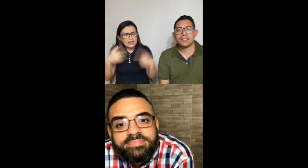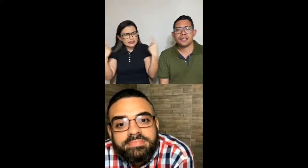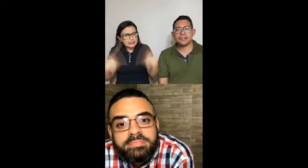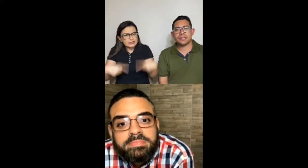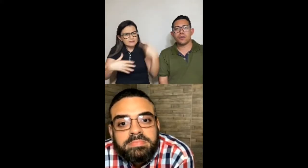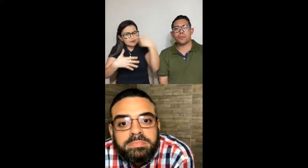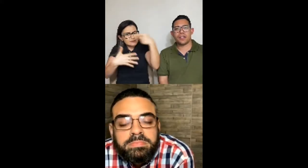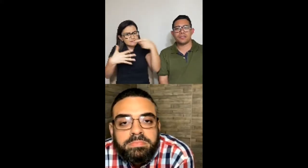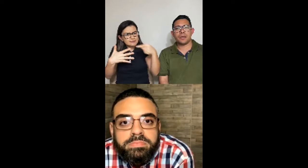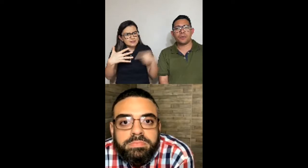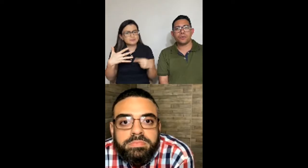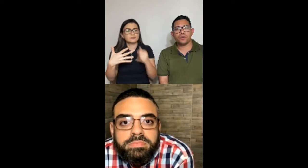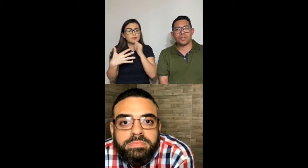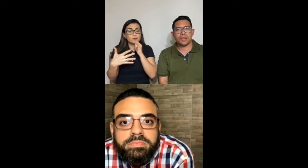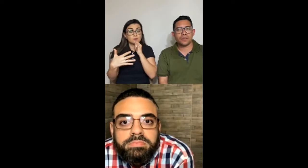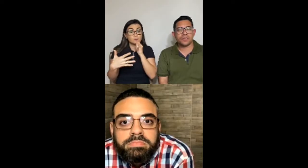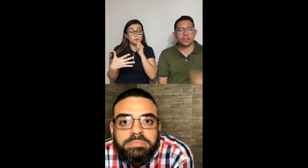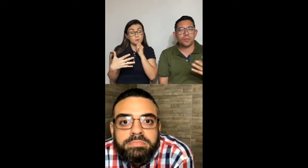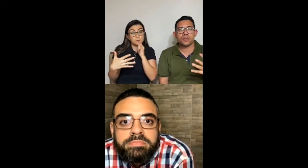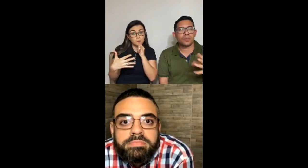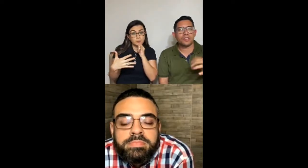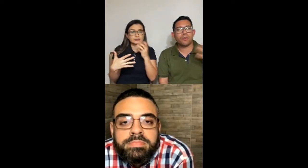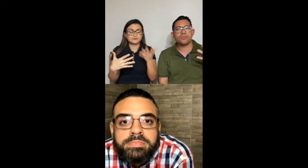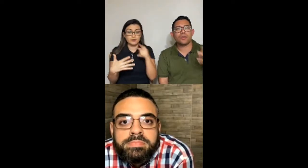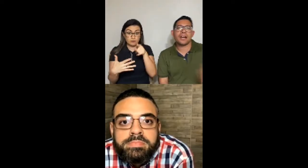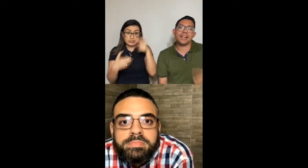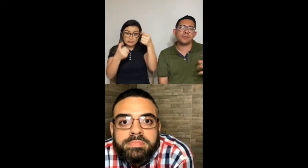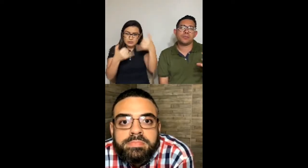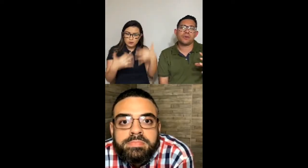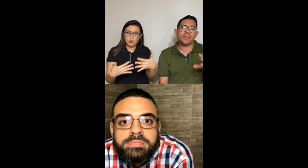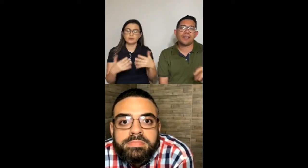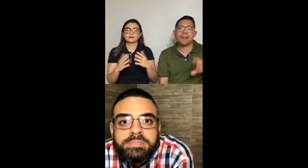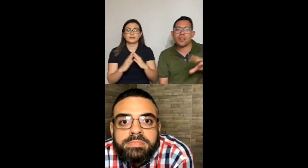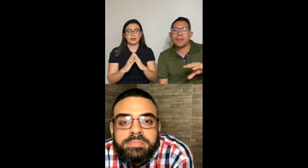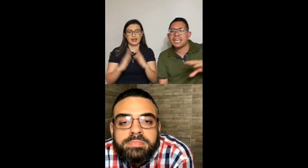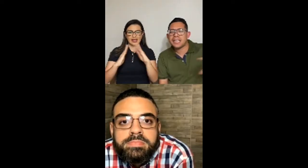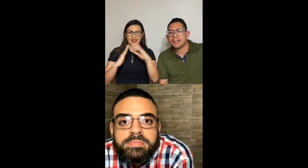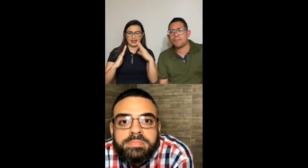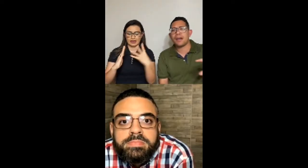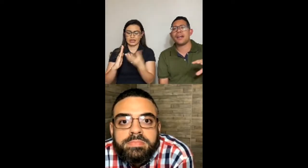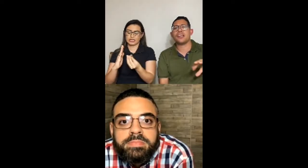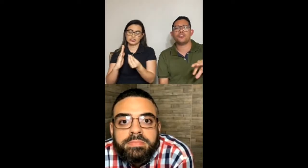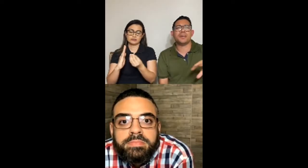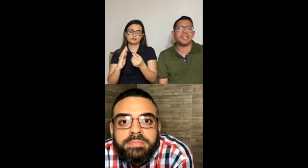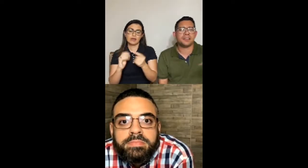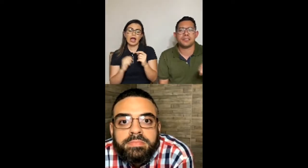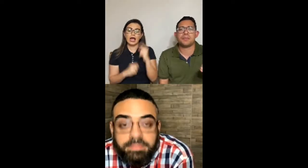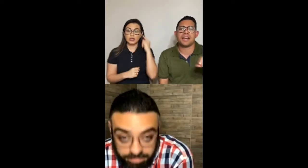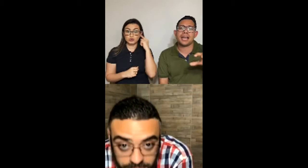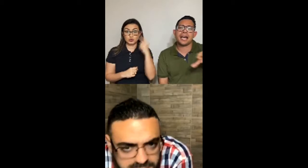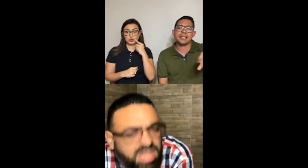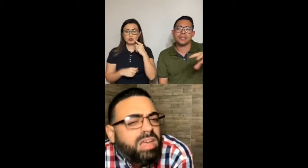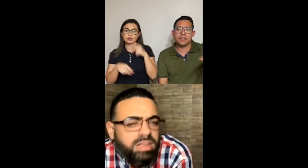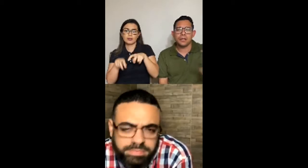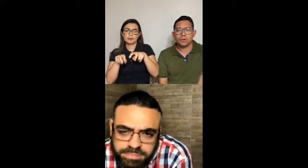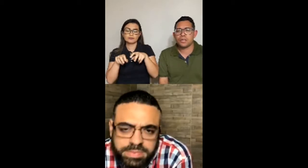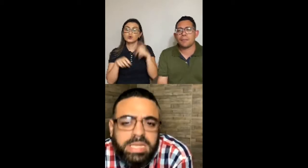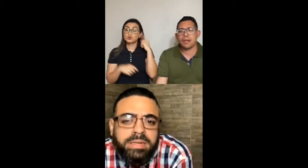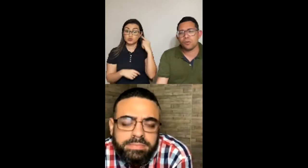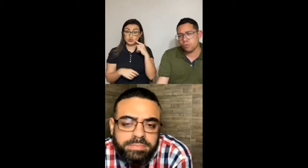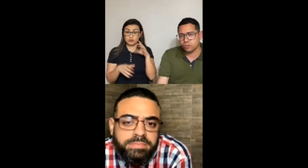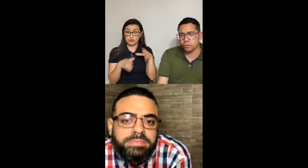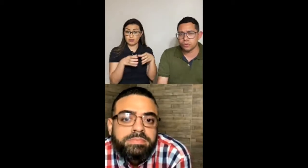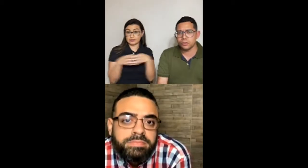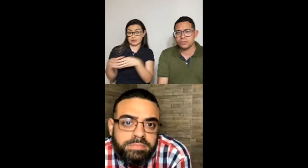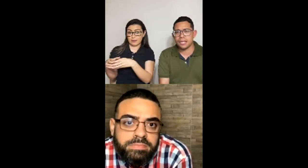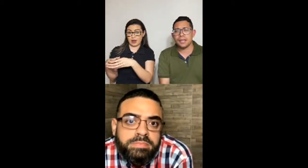Essa questão, por exemplo, você comentou que em alguns locais o pessoal falava, é uma igreja à parte, uma igreja separada, o trabalho